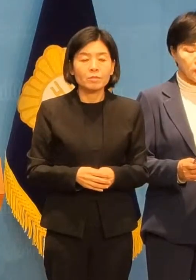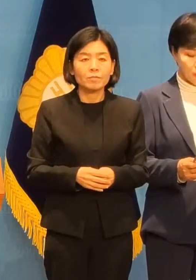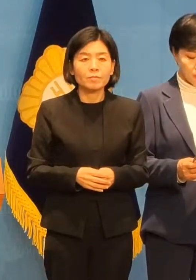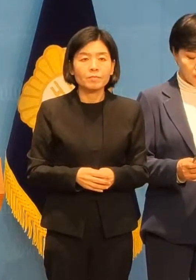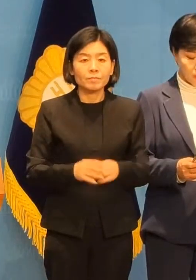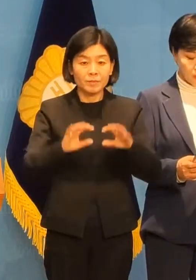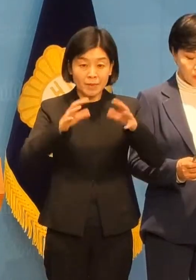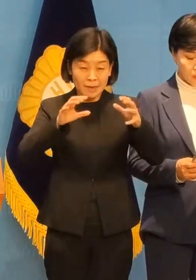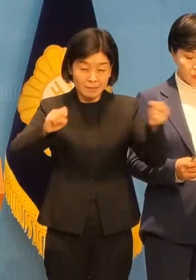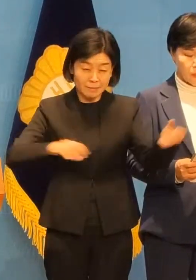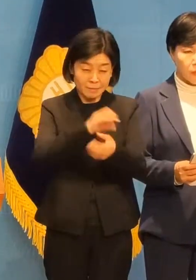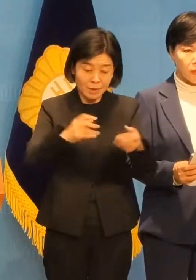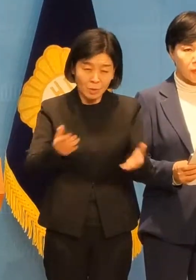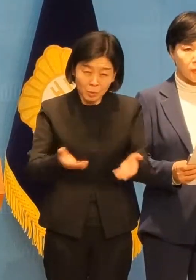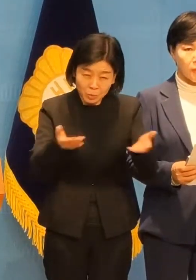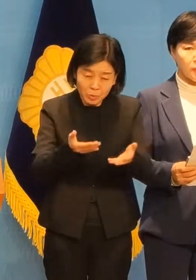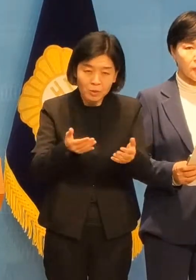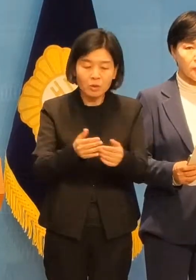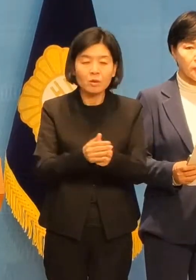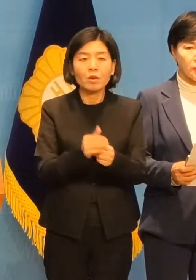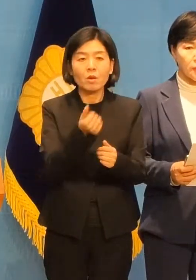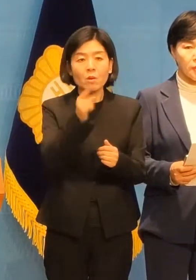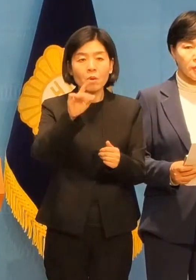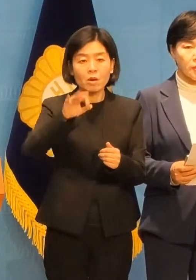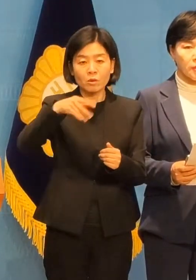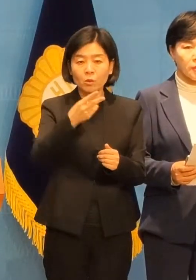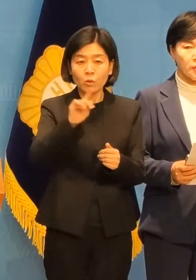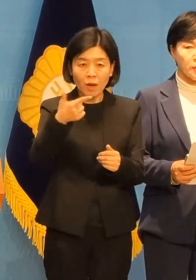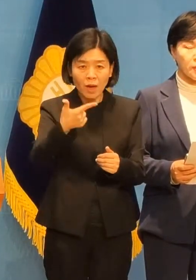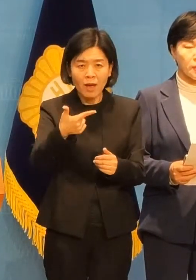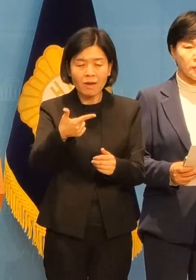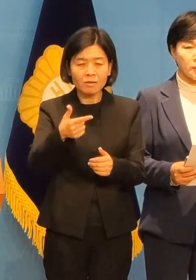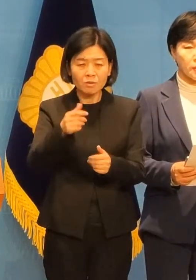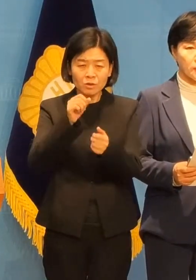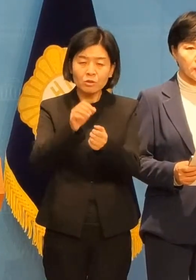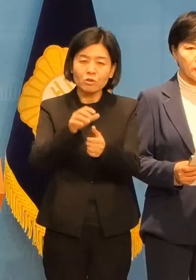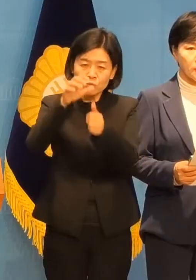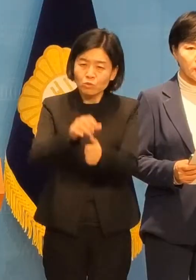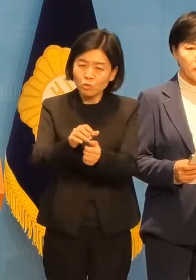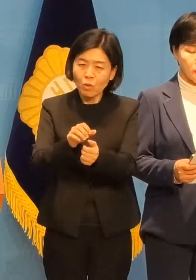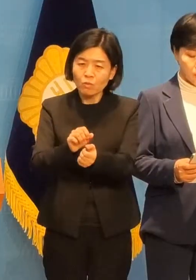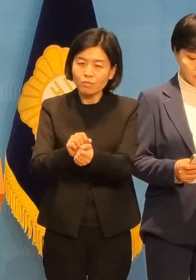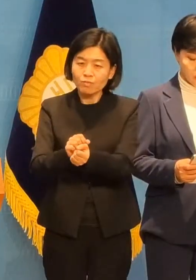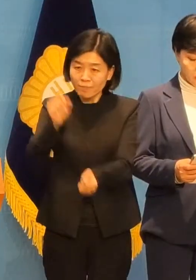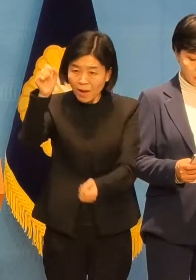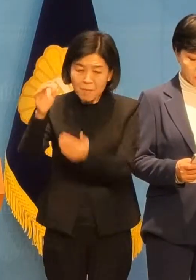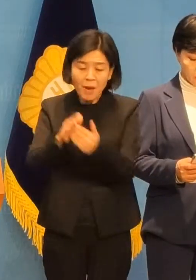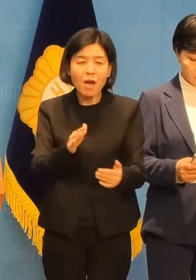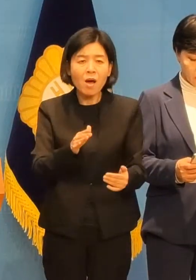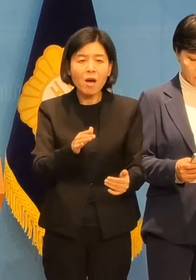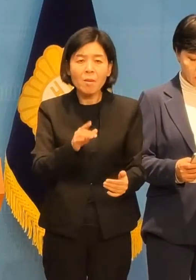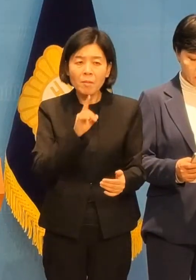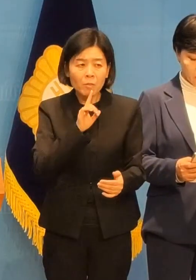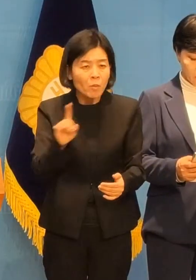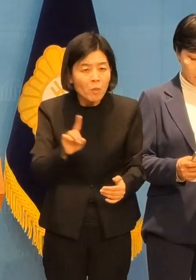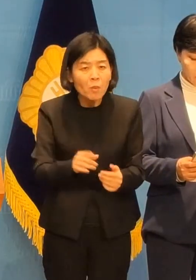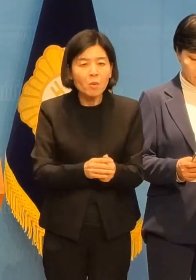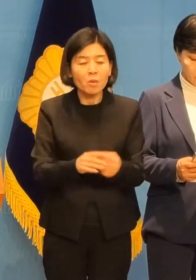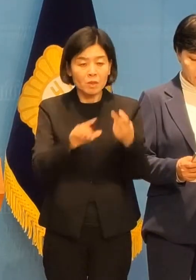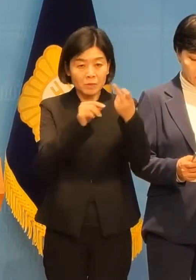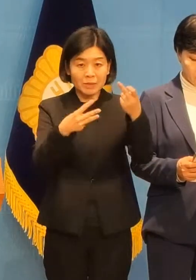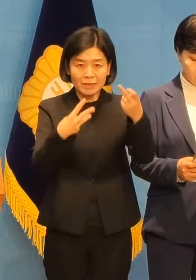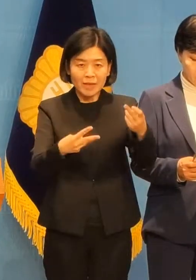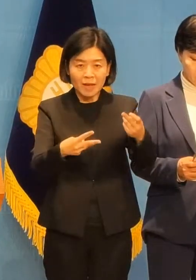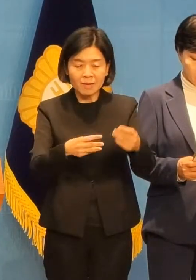내란 선동과 황교안 불구속은 또 웬 말입니까? 12월 3일 당일 마치 계엄을 기다렸다는